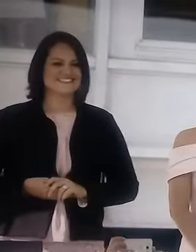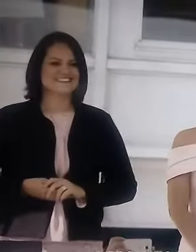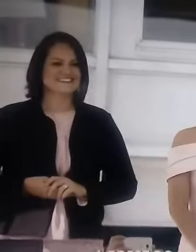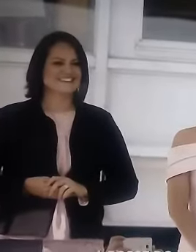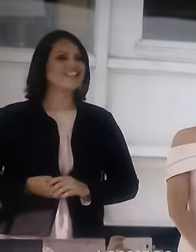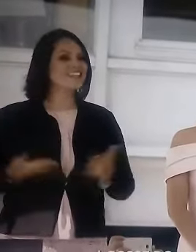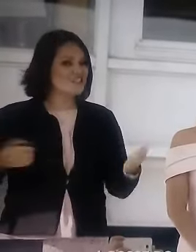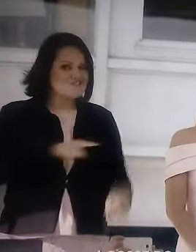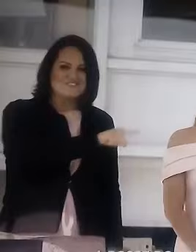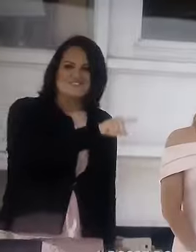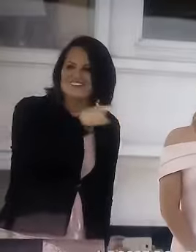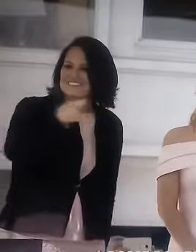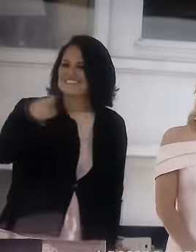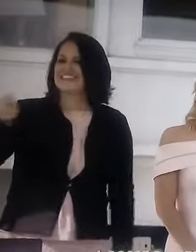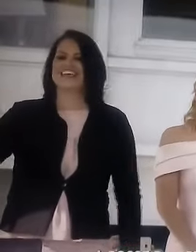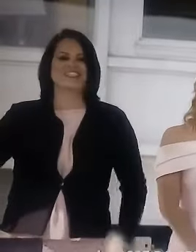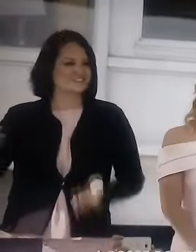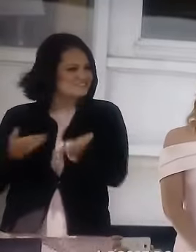E vocês